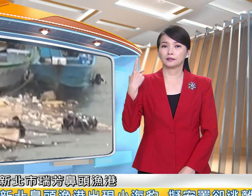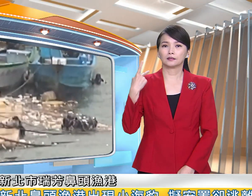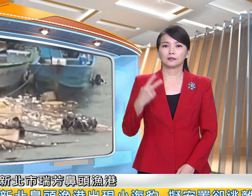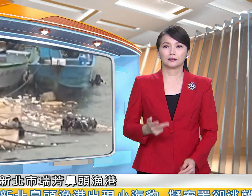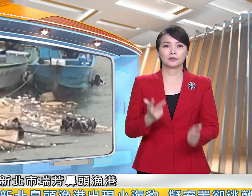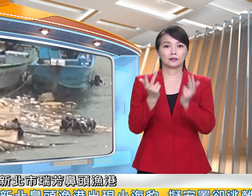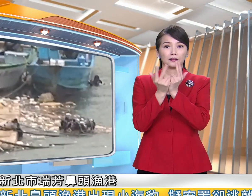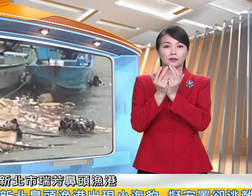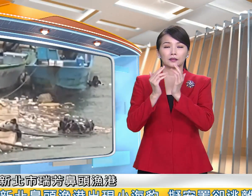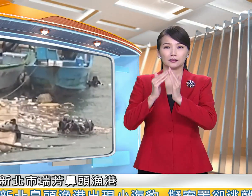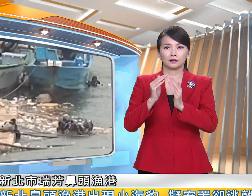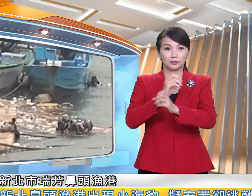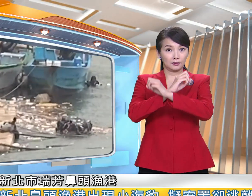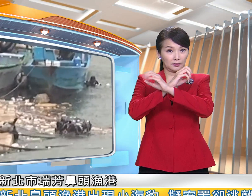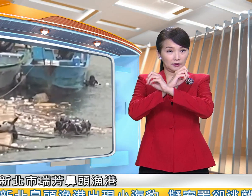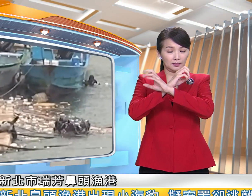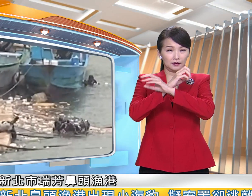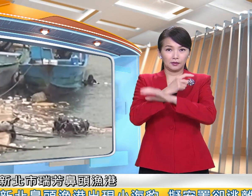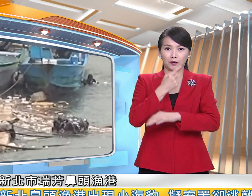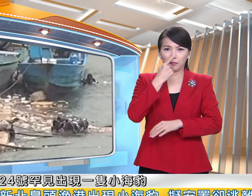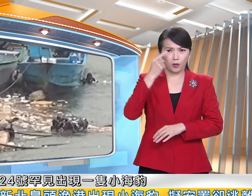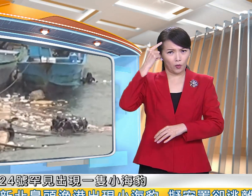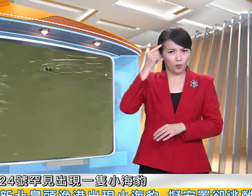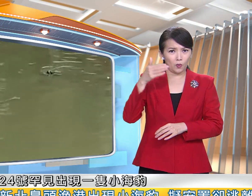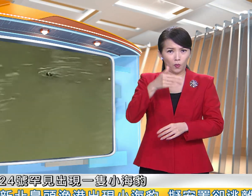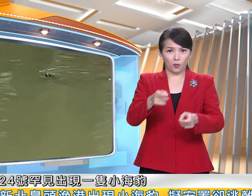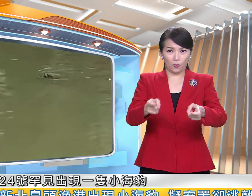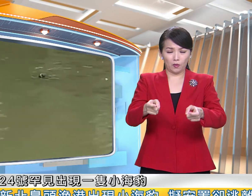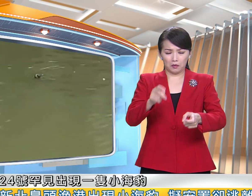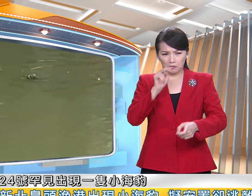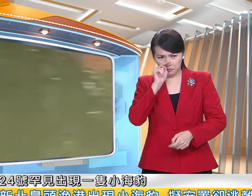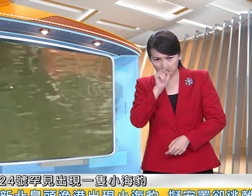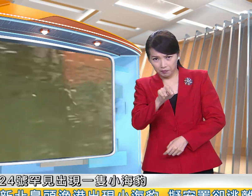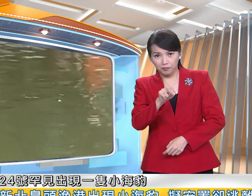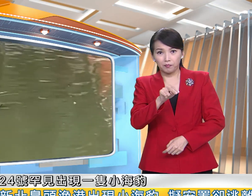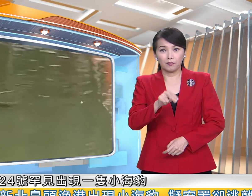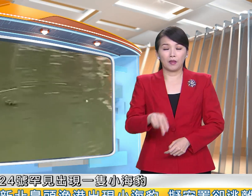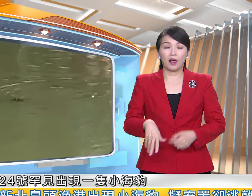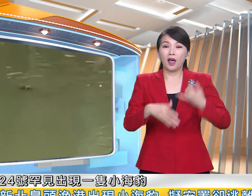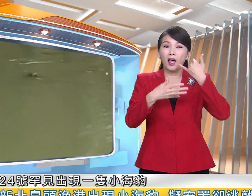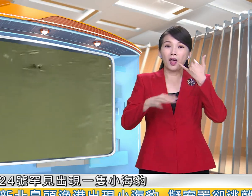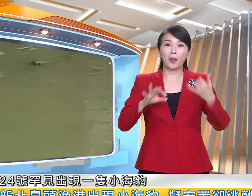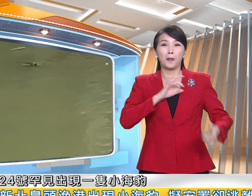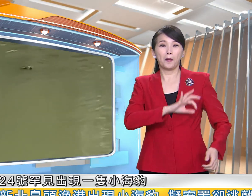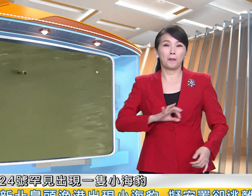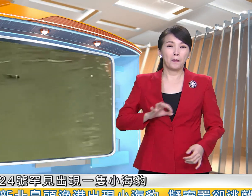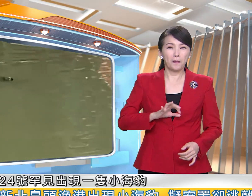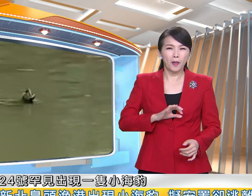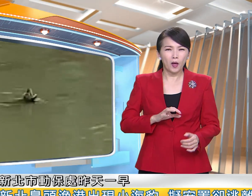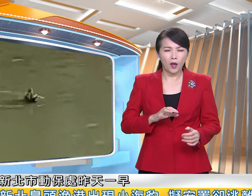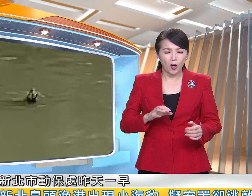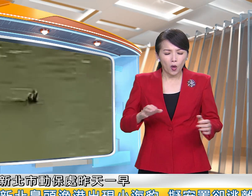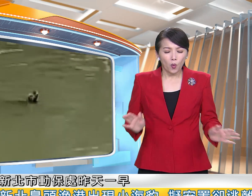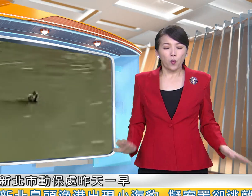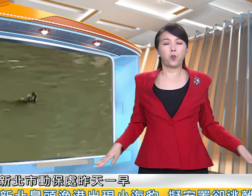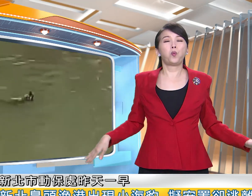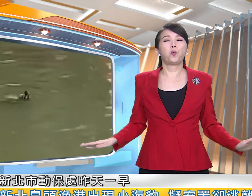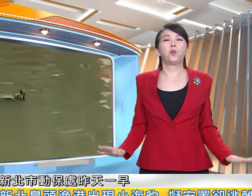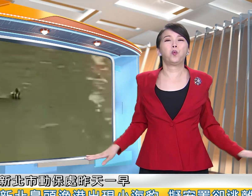新北市瑞芳鼻头渔港24号罕见的出现了一只小海豹。新北市